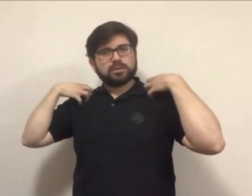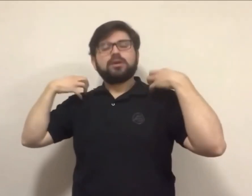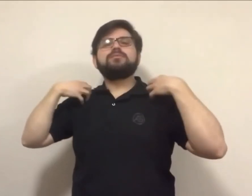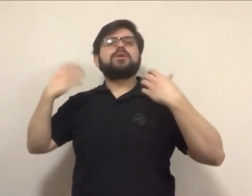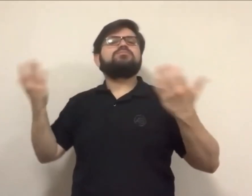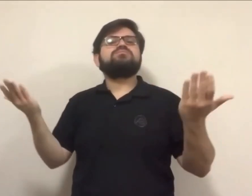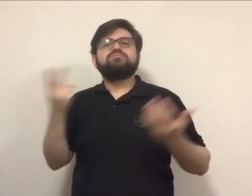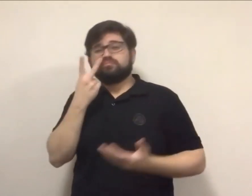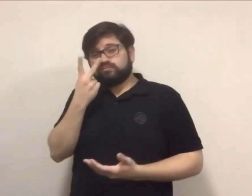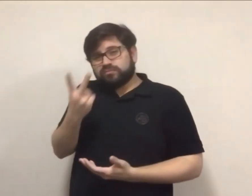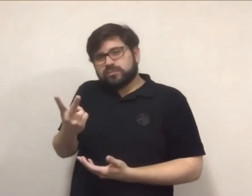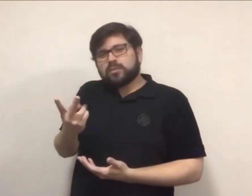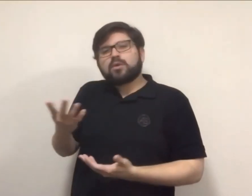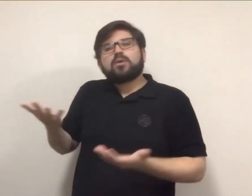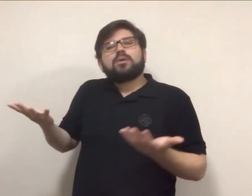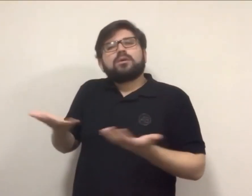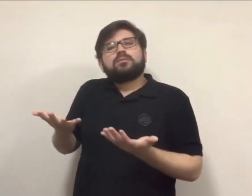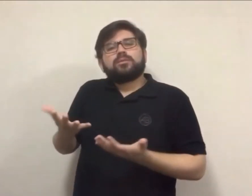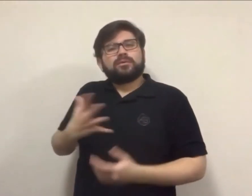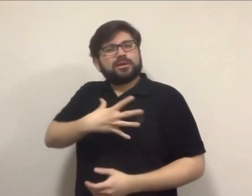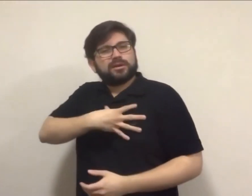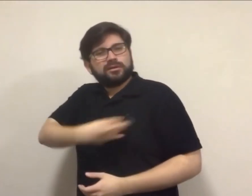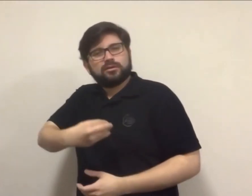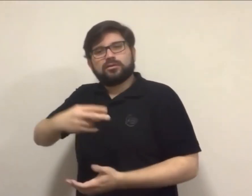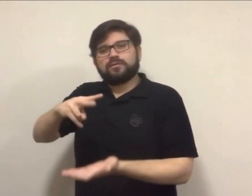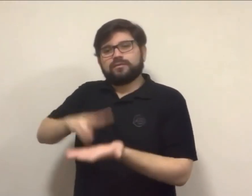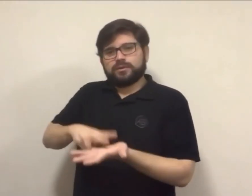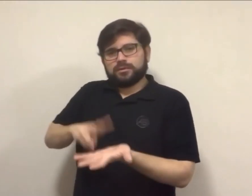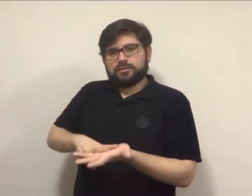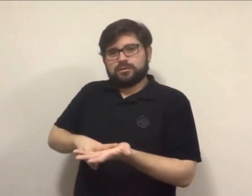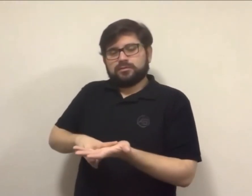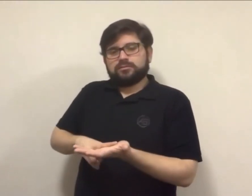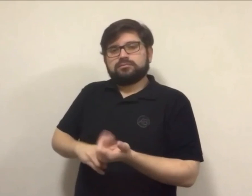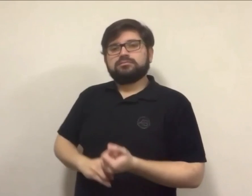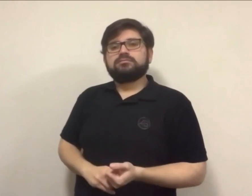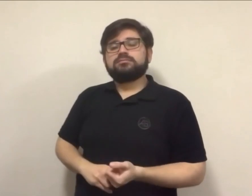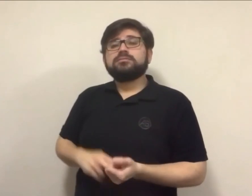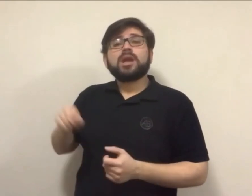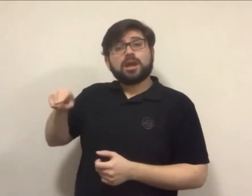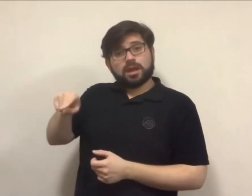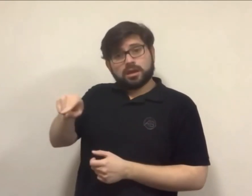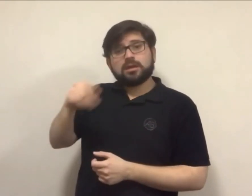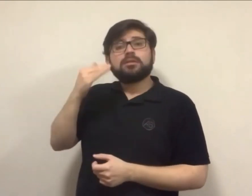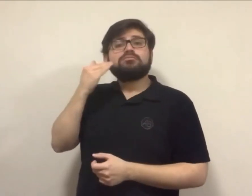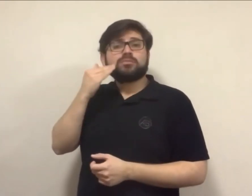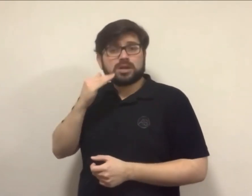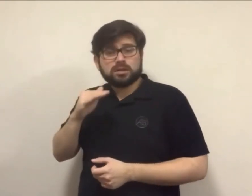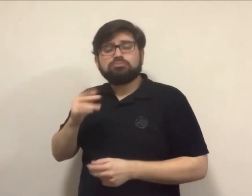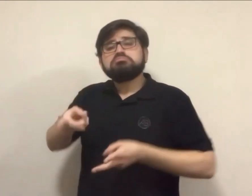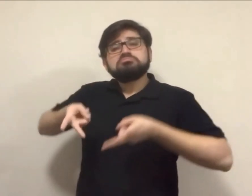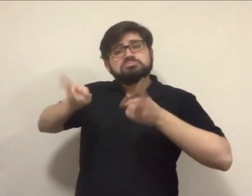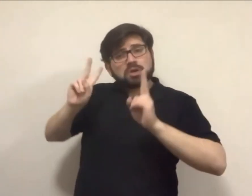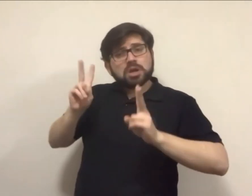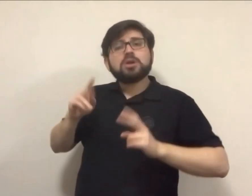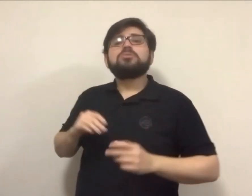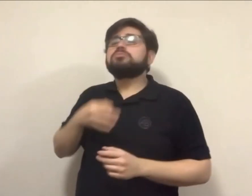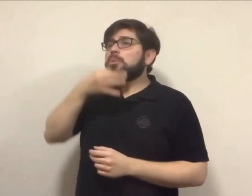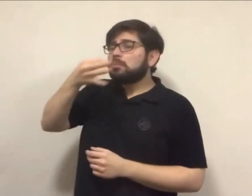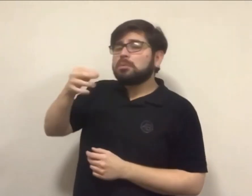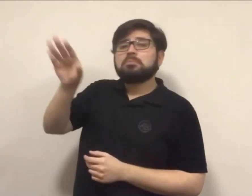y ellos serían los responsables de ese niño. Es como si fuera su hijo de verdad. Eso es